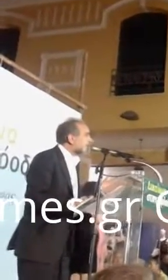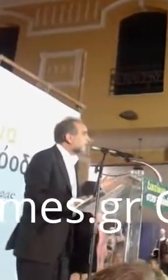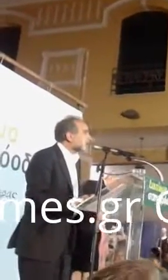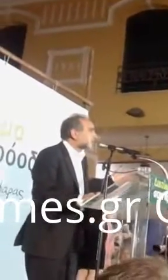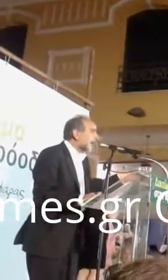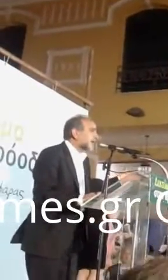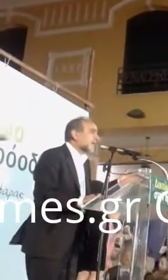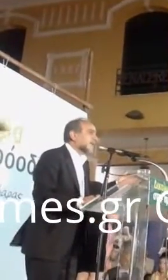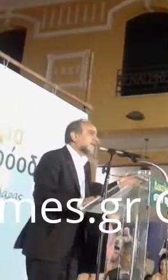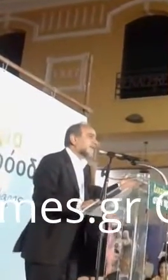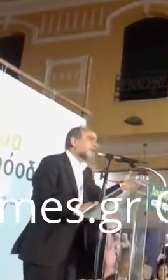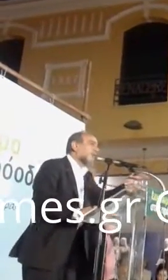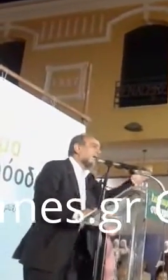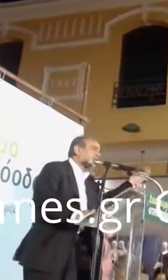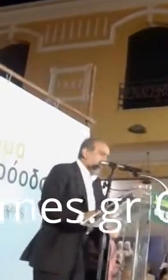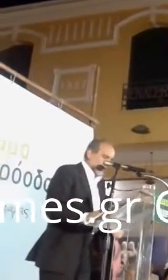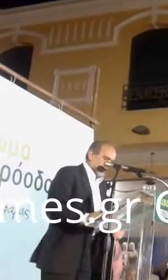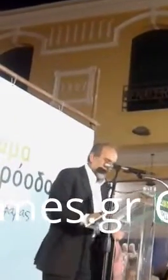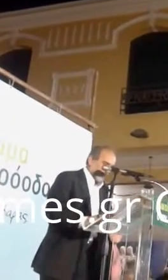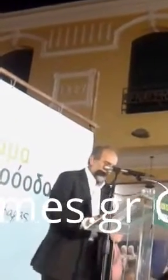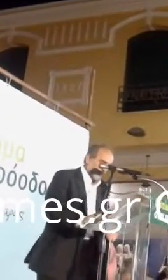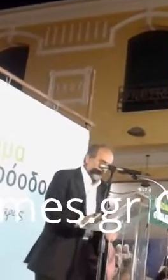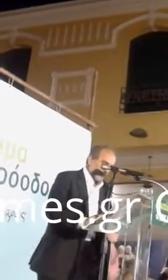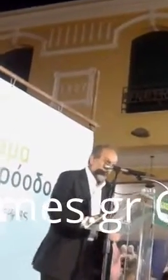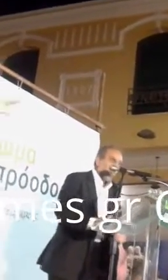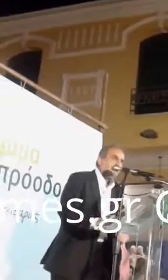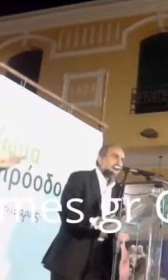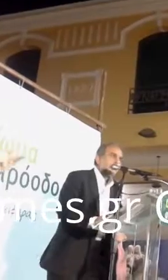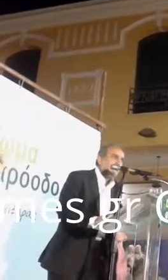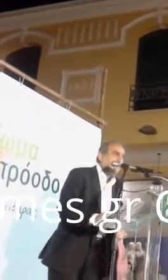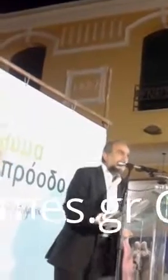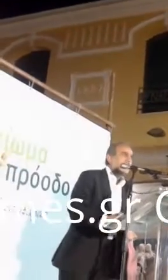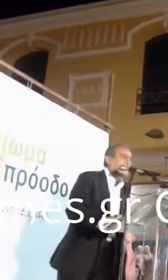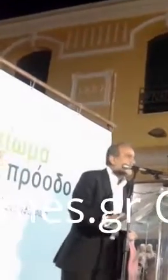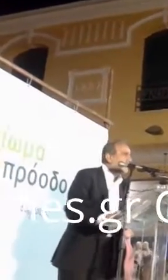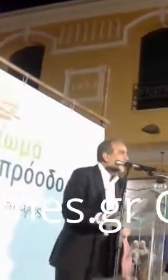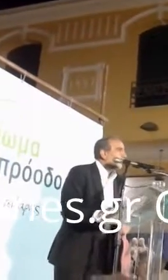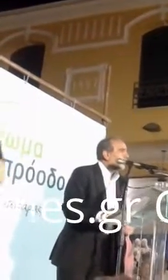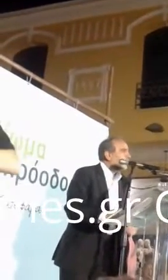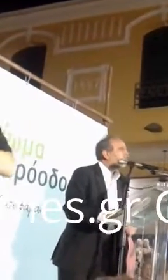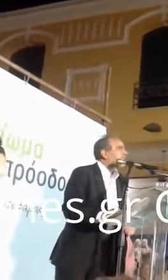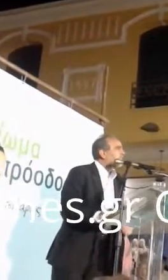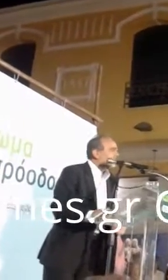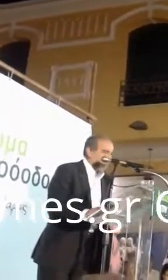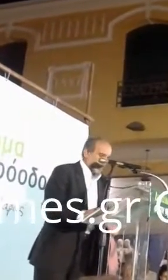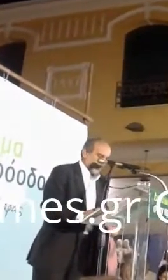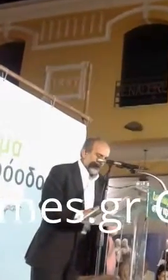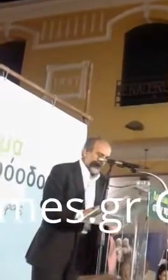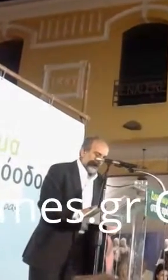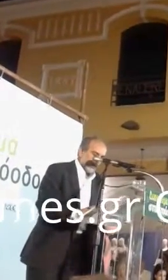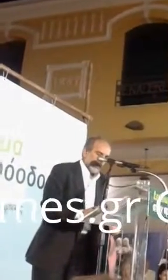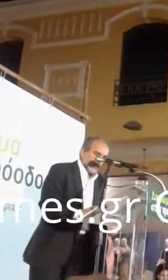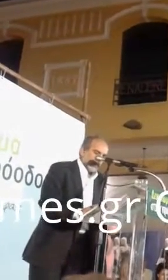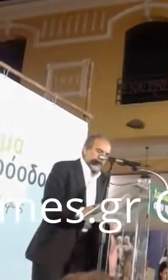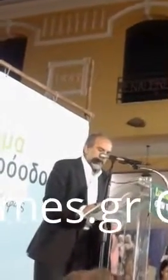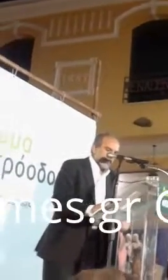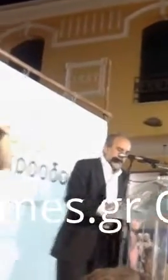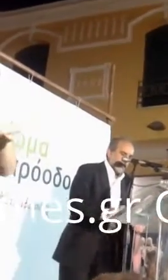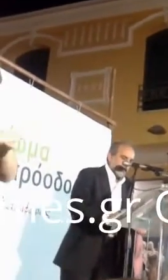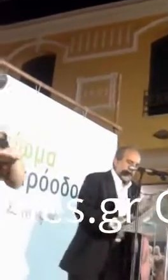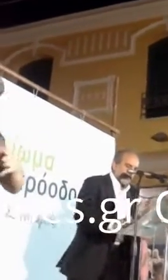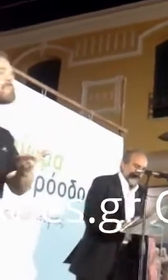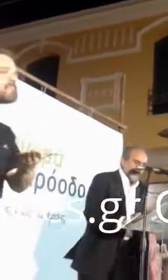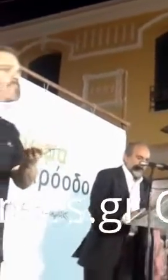ήταν πράγματι ο εύκολος δρόμος. Διάλεξα και εδώ το δύσκολο δρόμο,